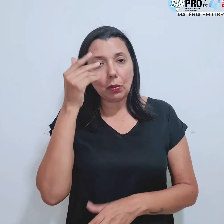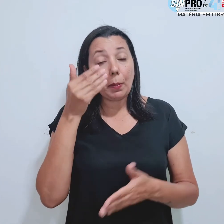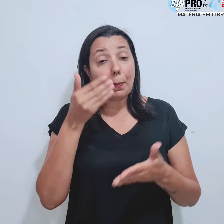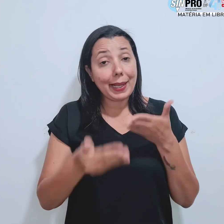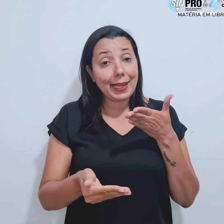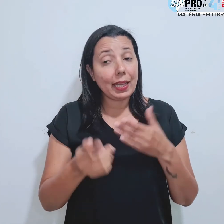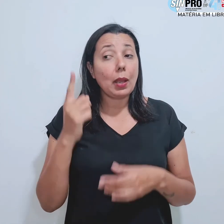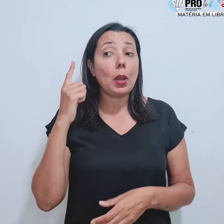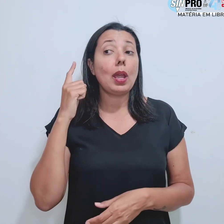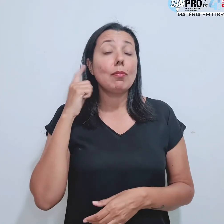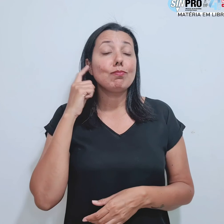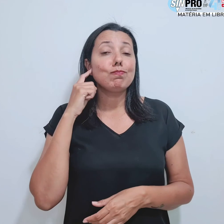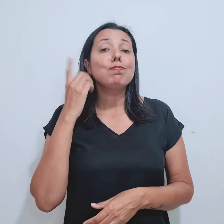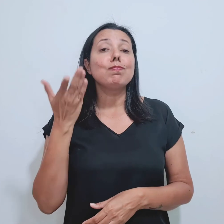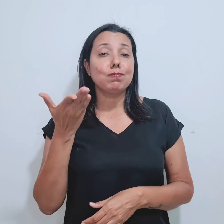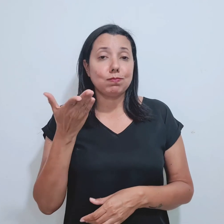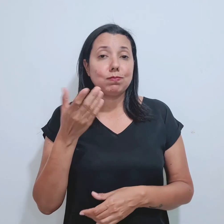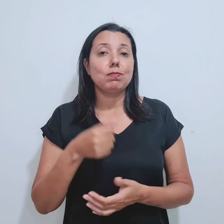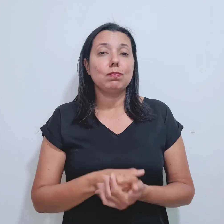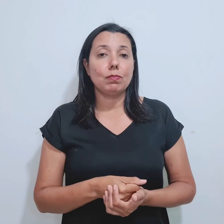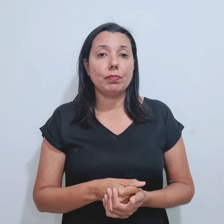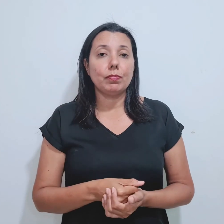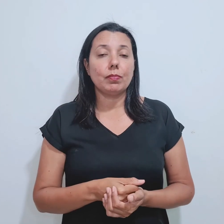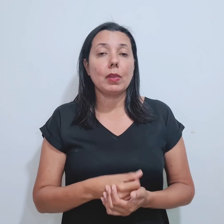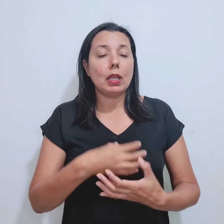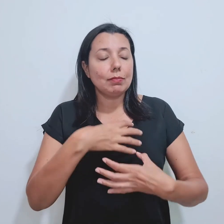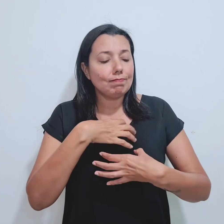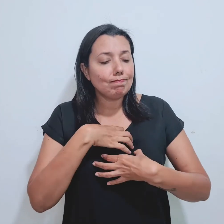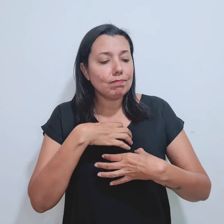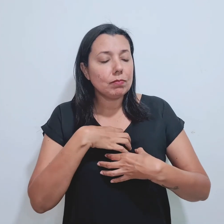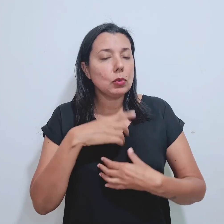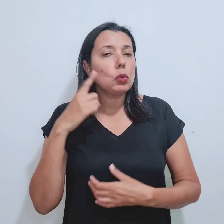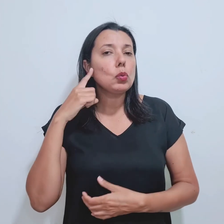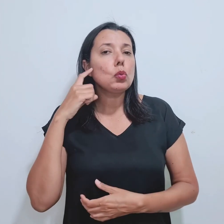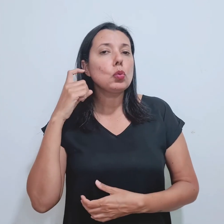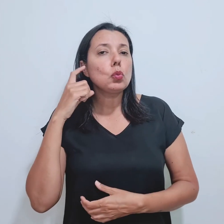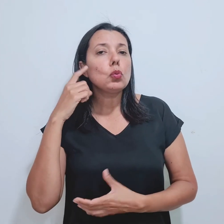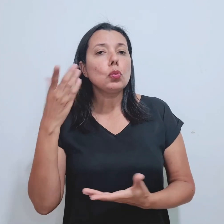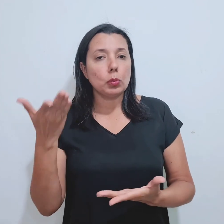danos irreversíveis às células sensoriais dos ouvidos.